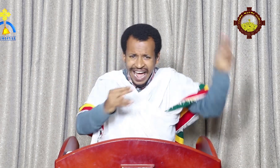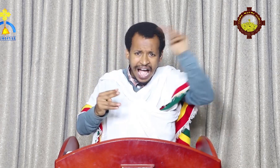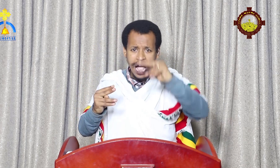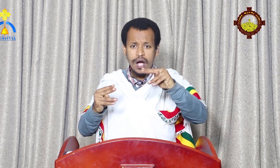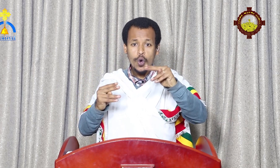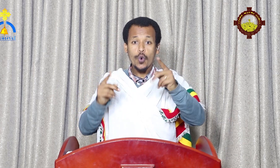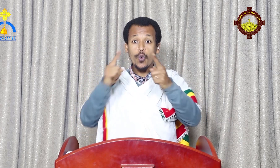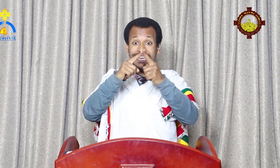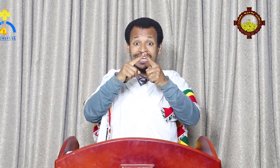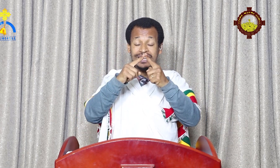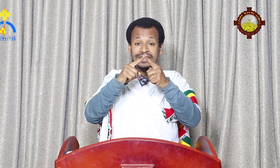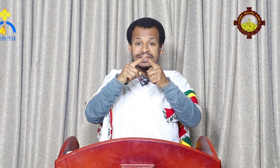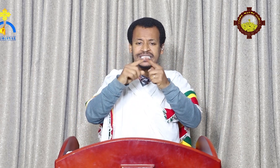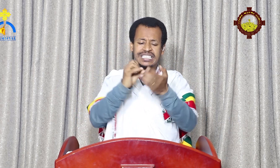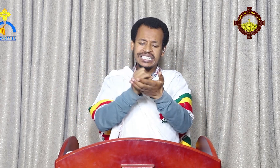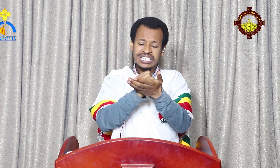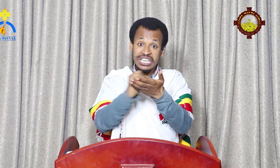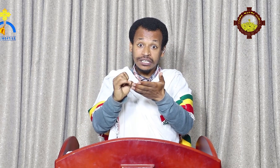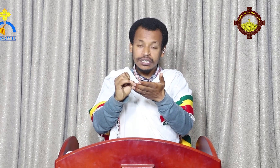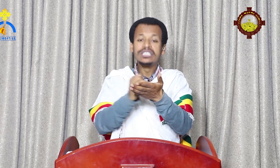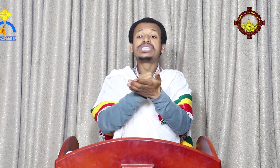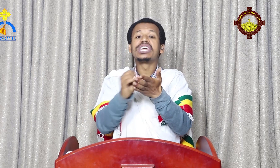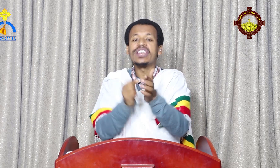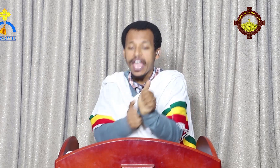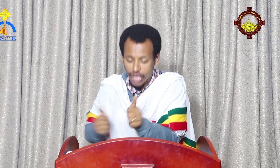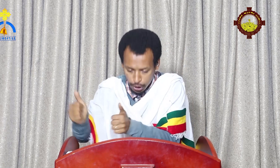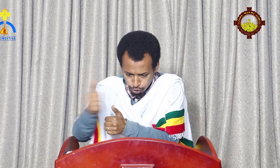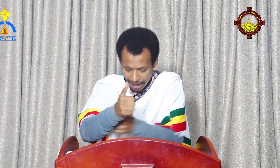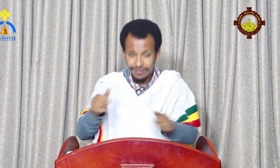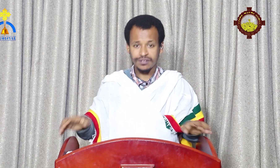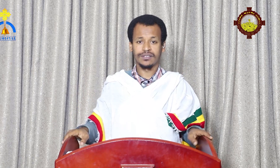ከመከራ ወደ ጽድቅ ጽድቅን ያሻግሩናል።